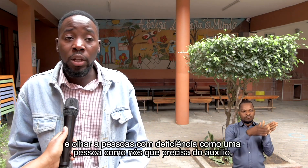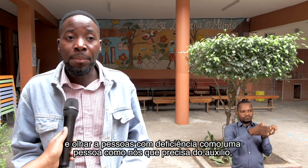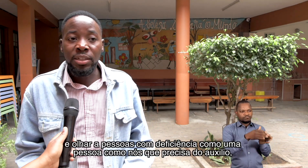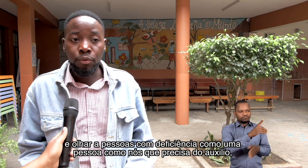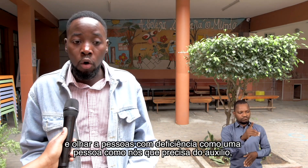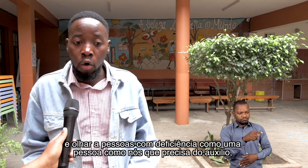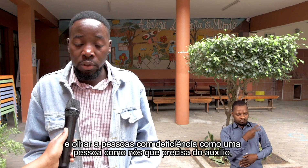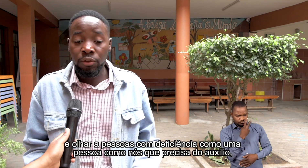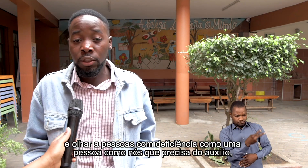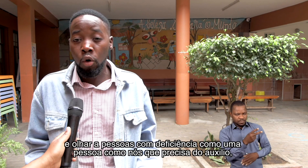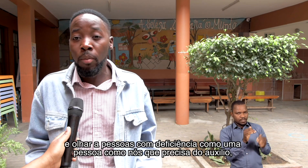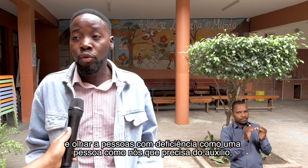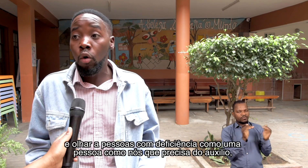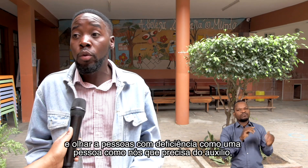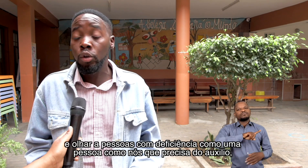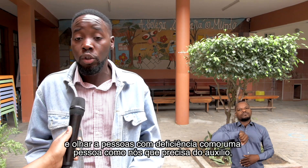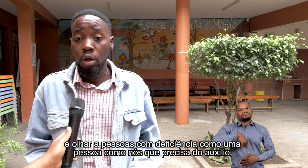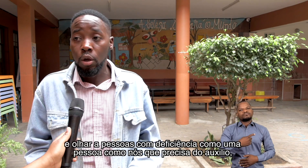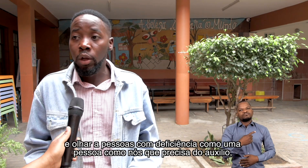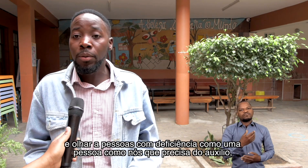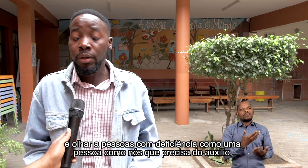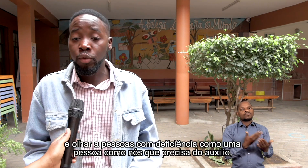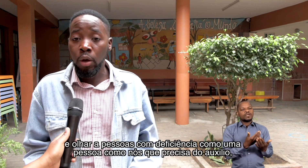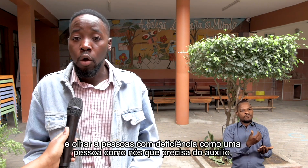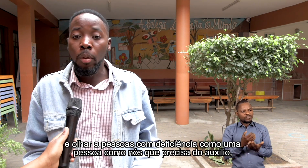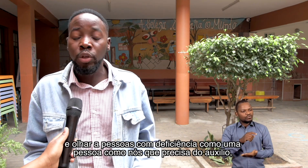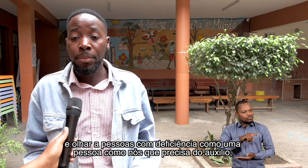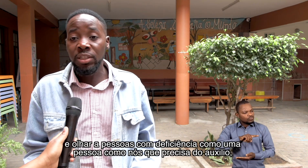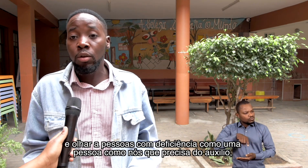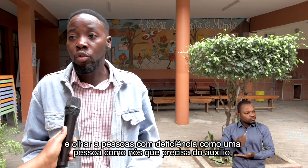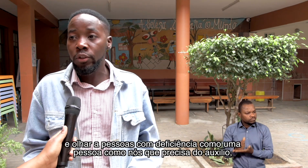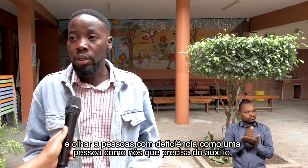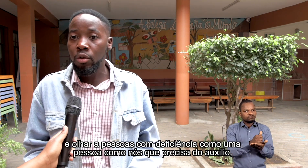olhar para essa pessoa com deficiência como uma pessoa como nós. Olhar para essa pessoa como uma pessoa que precisa no seu auxílio.